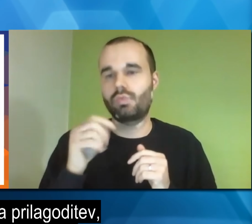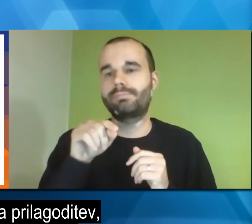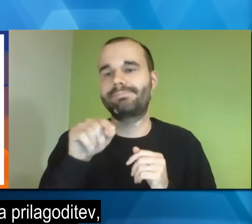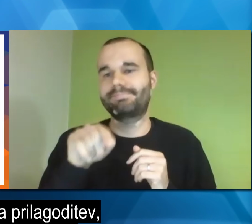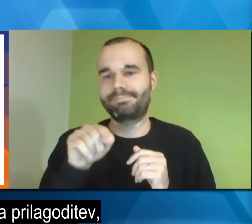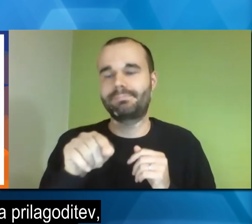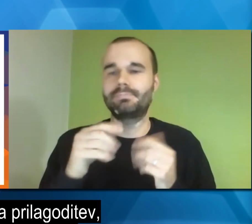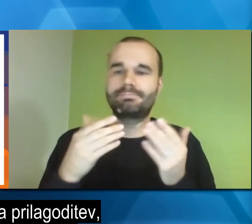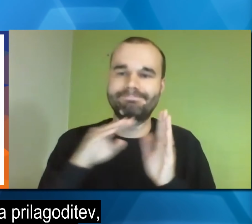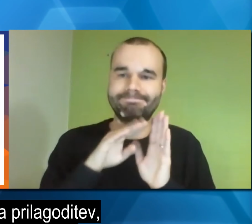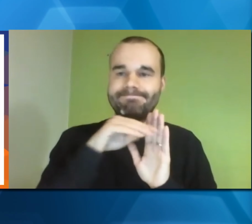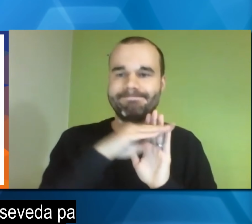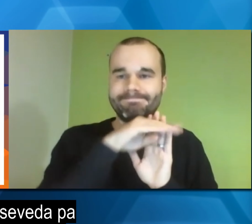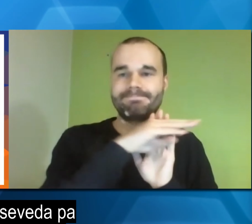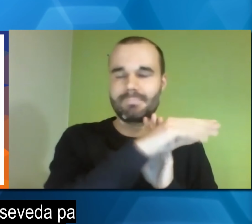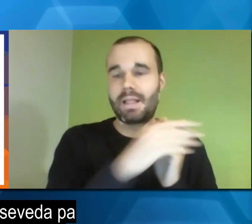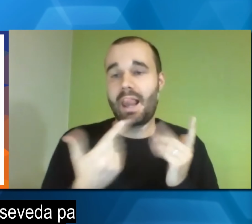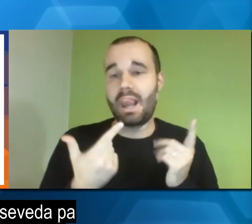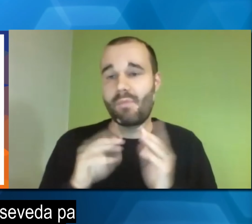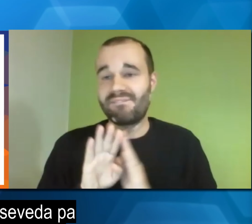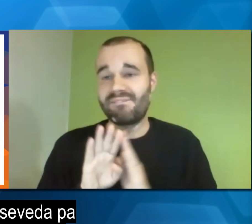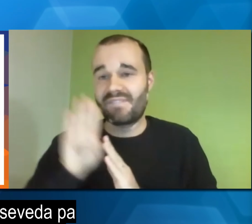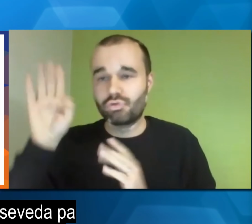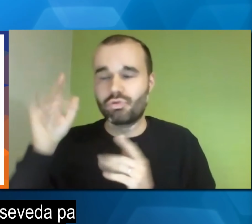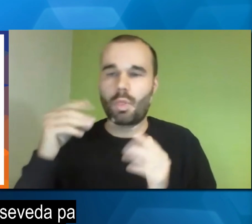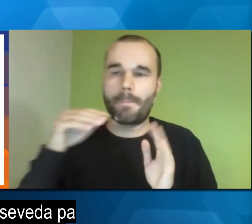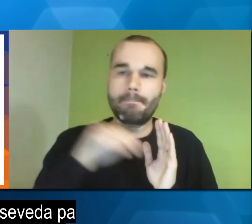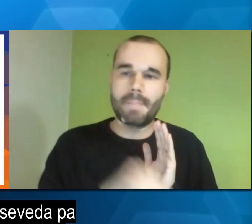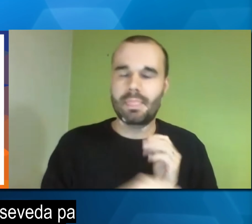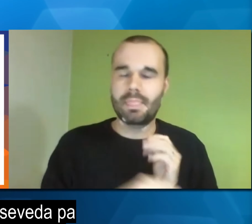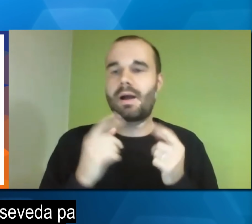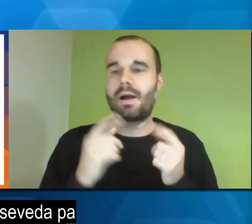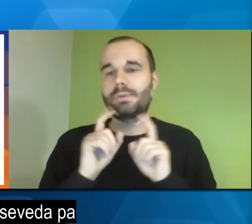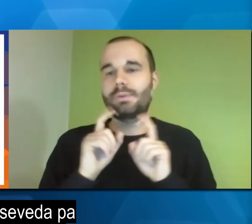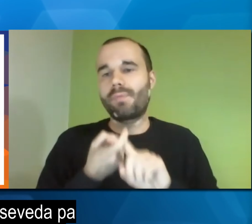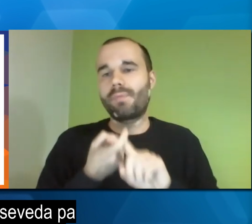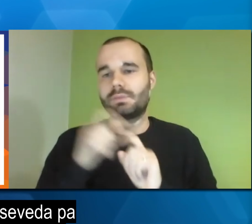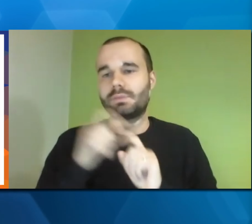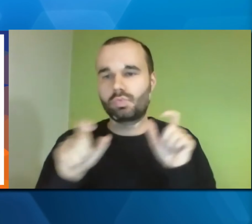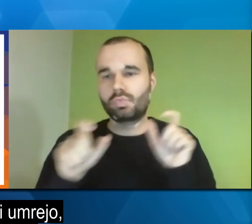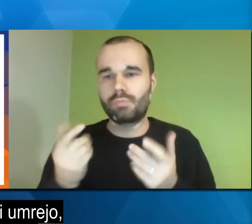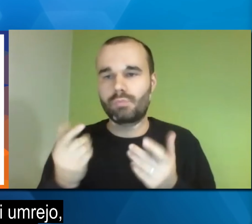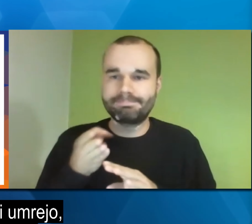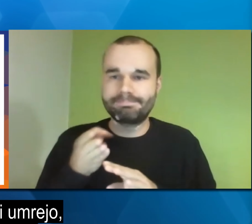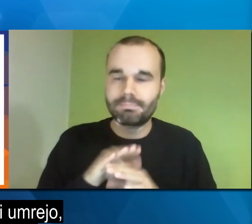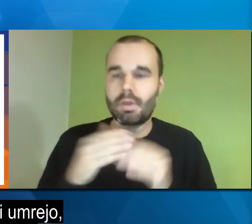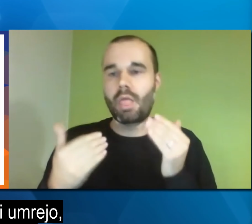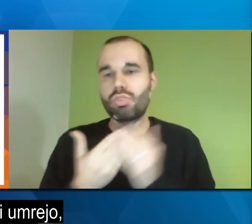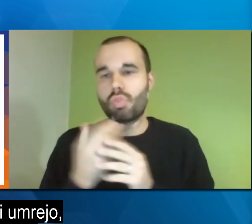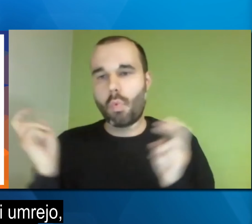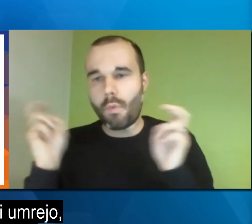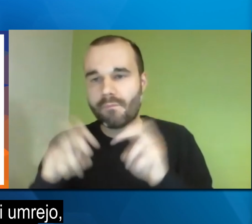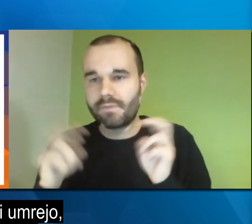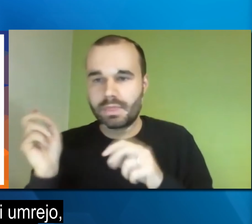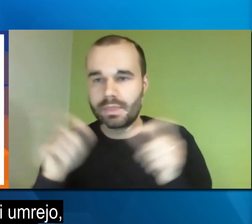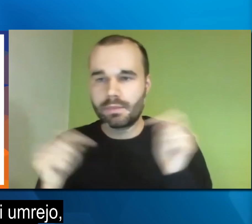so vključeni v tem in vseh skupaj je približno 1400, seveda pa se številka spreminja, odvisno,